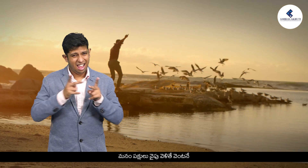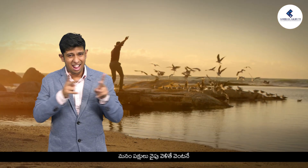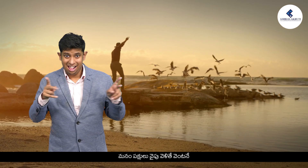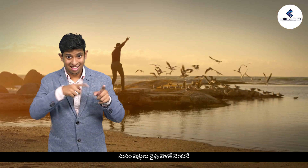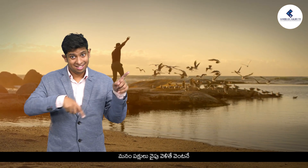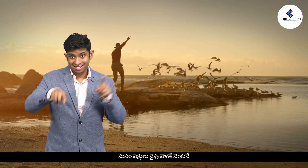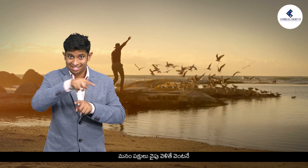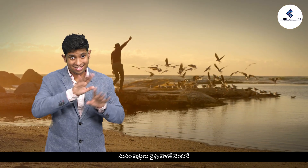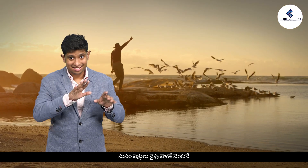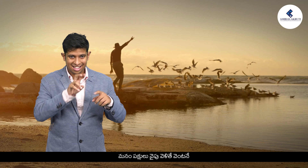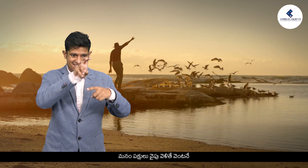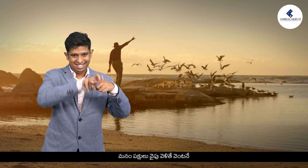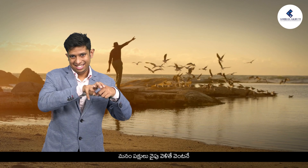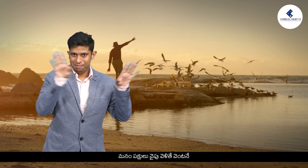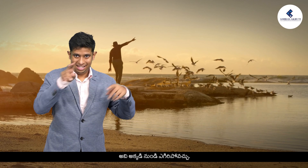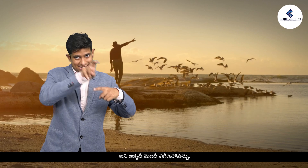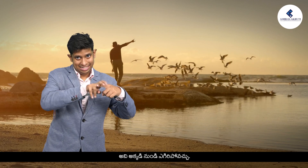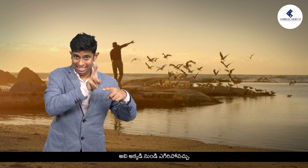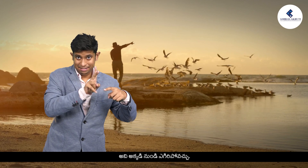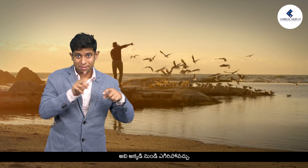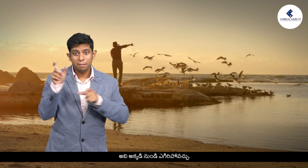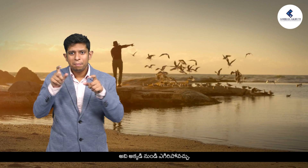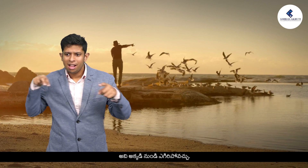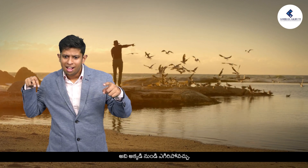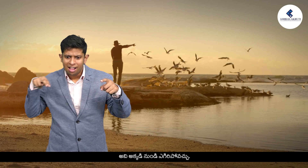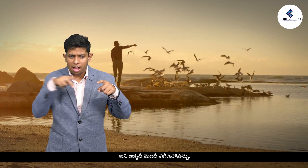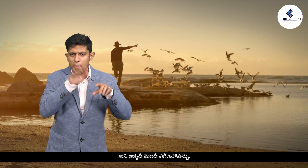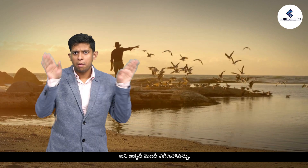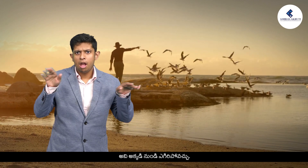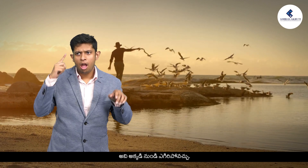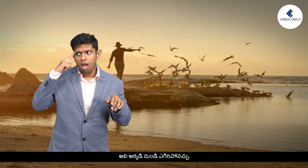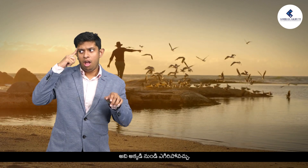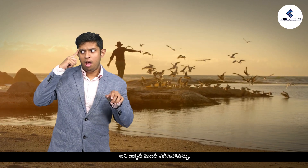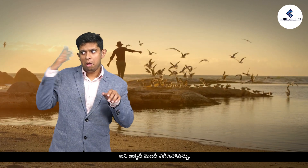మనం పక్షుల వైపు వెళ్తే వెంటనే అవి అక్కడి నుంచి ఎగిరిపోవచ్చు.